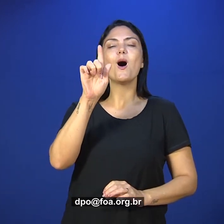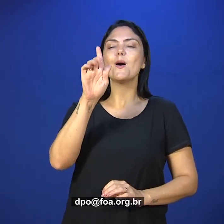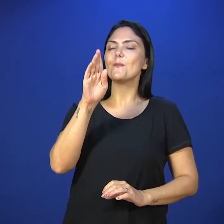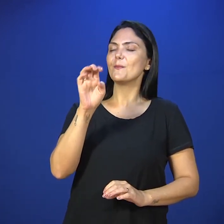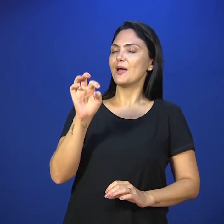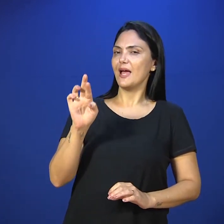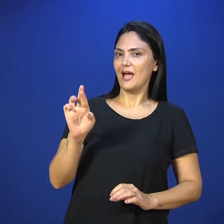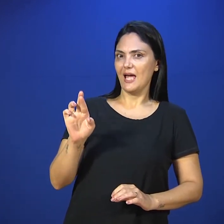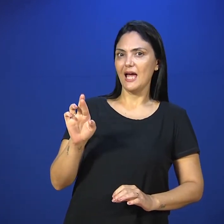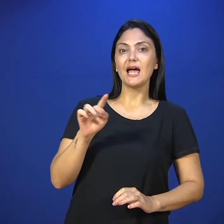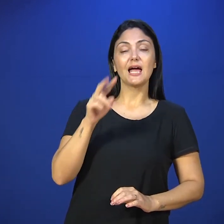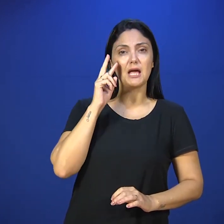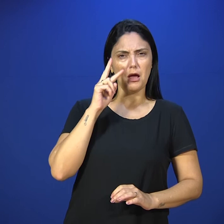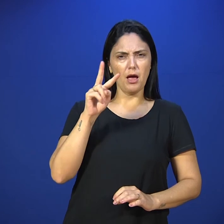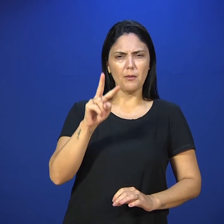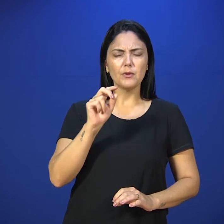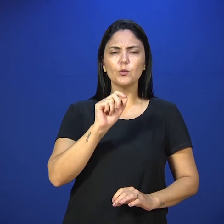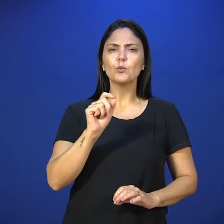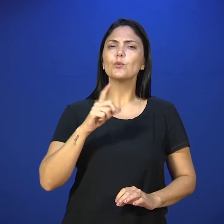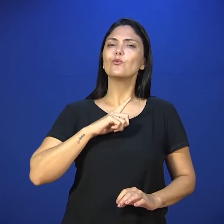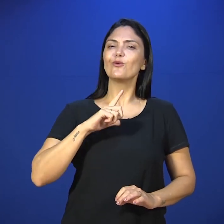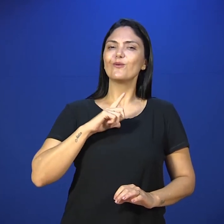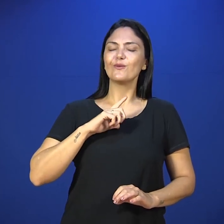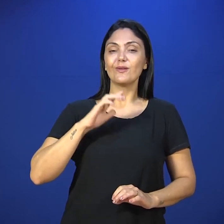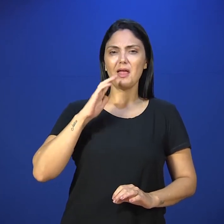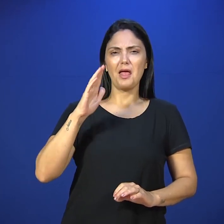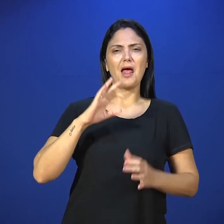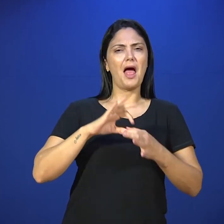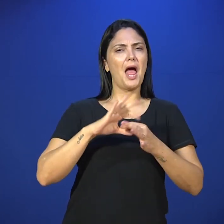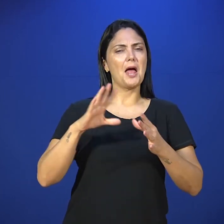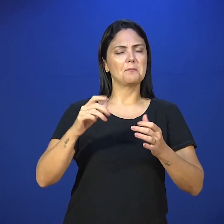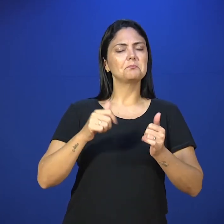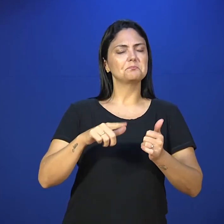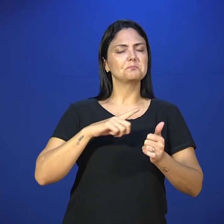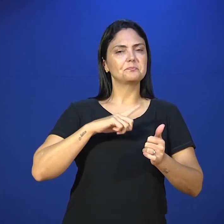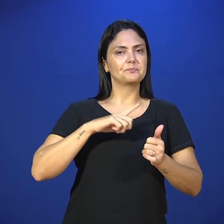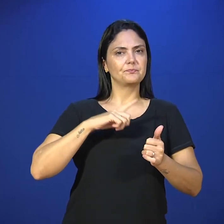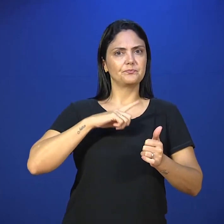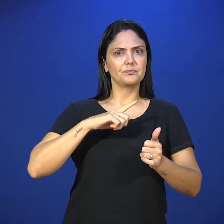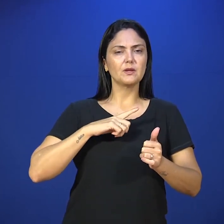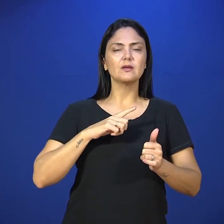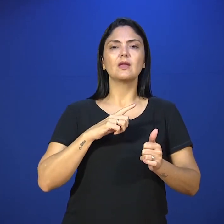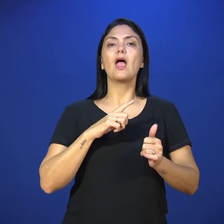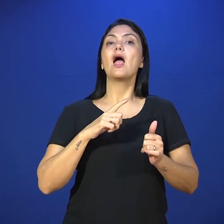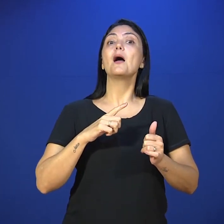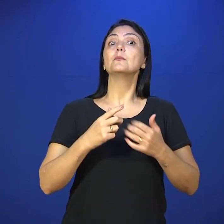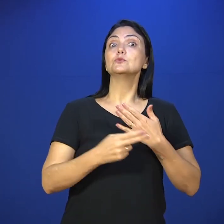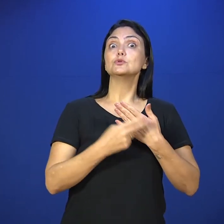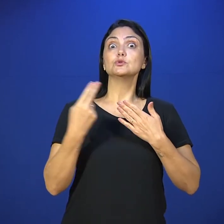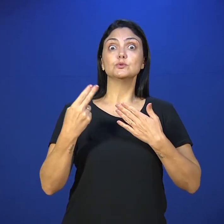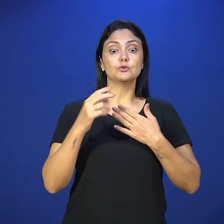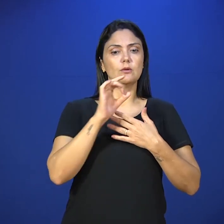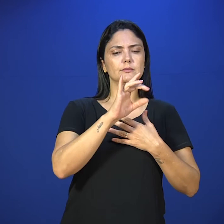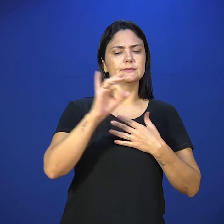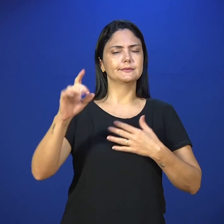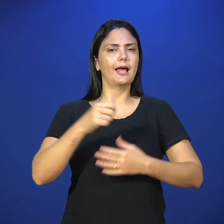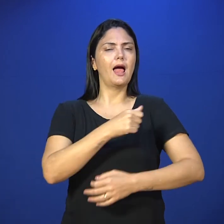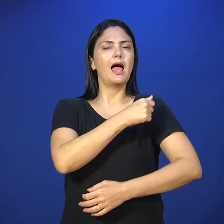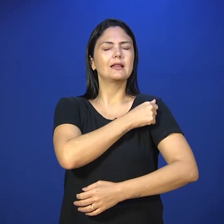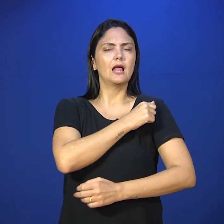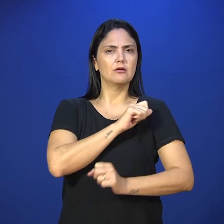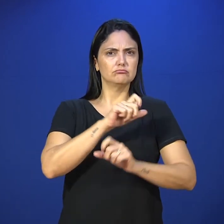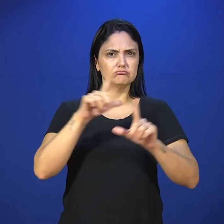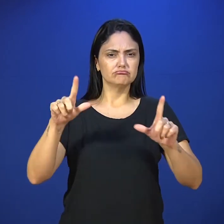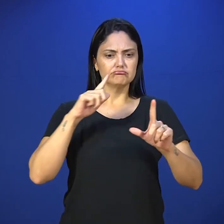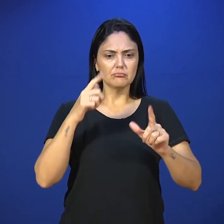dpo@foa.org.br, em observância aos princípios do livre acesso, da qualidade dos dados, da transparência e na